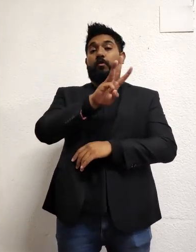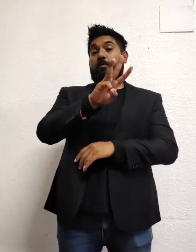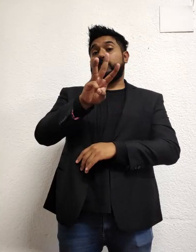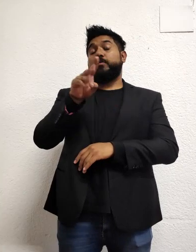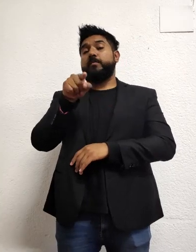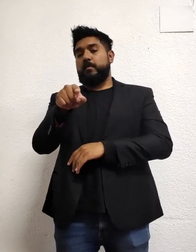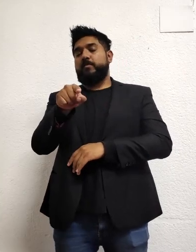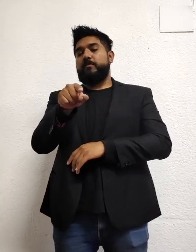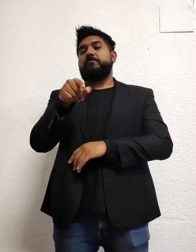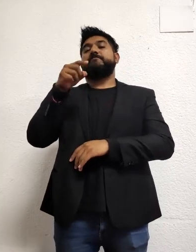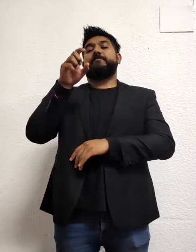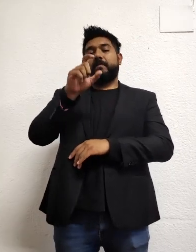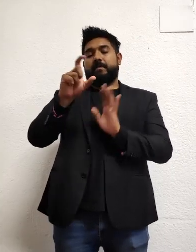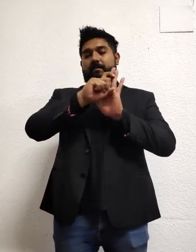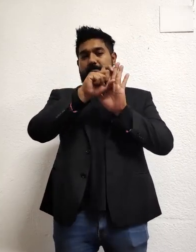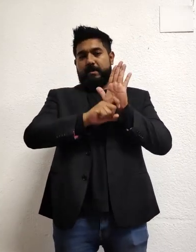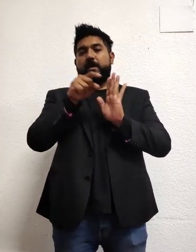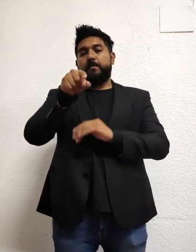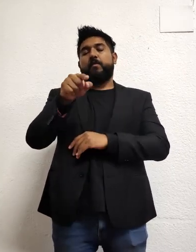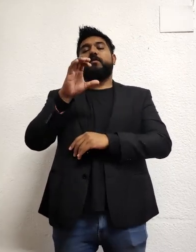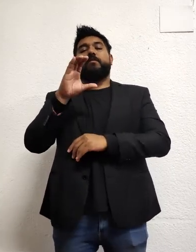en